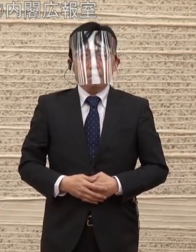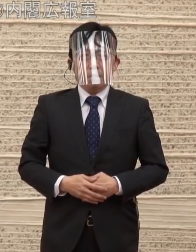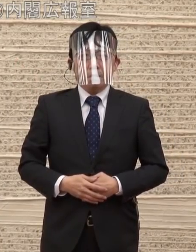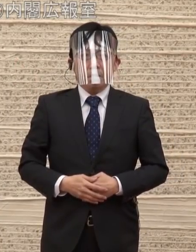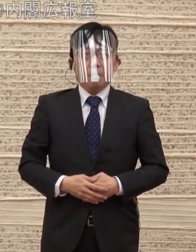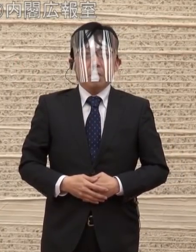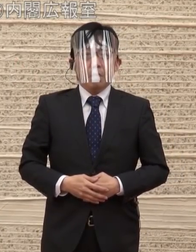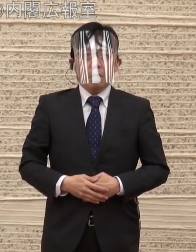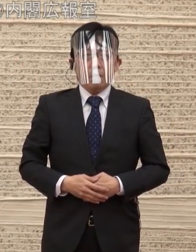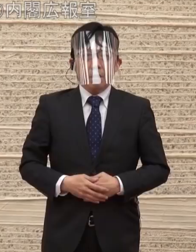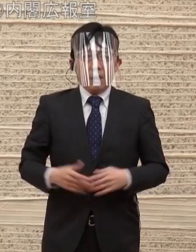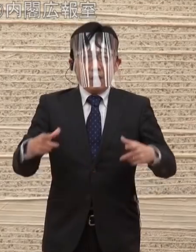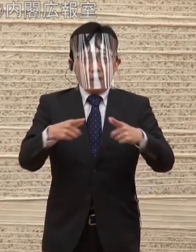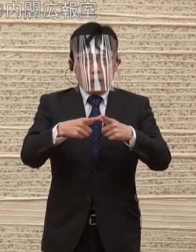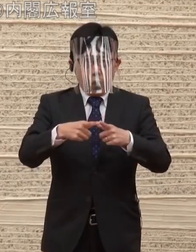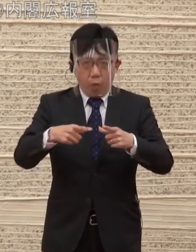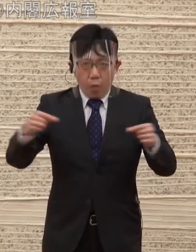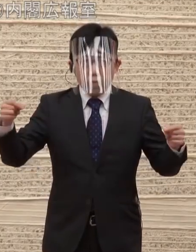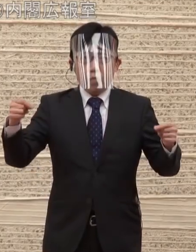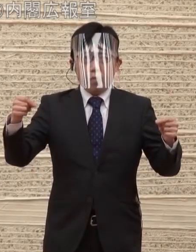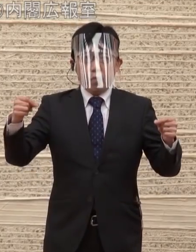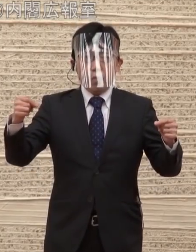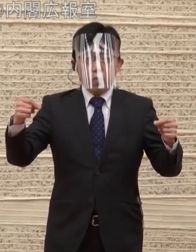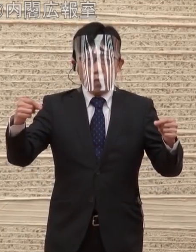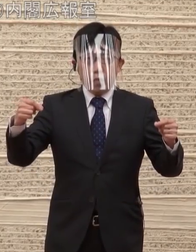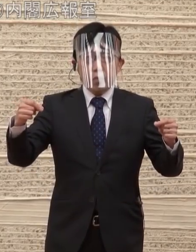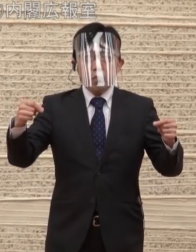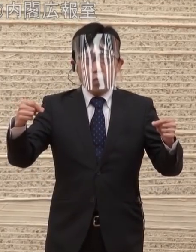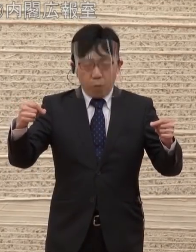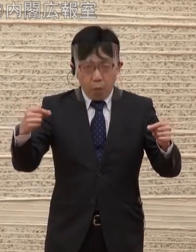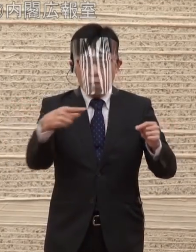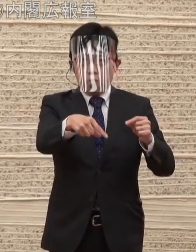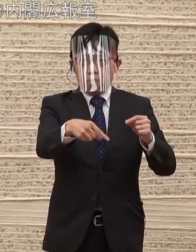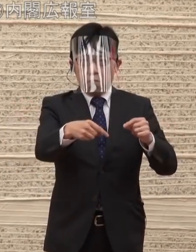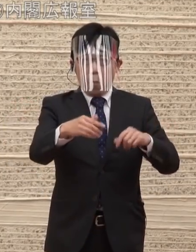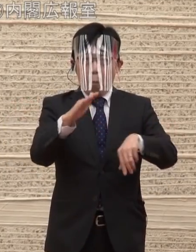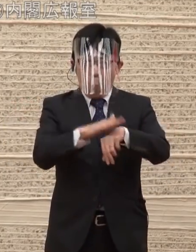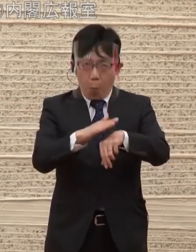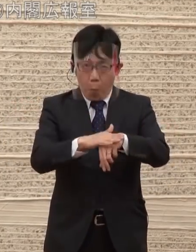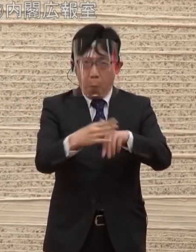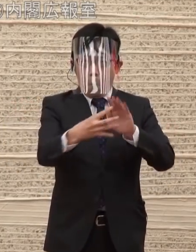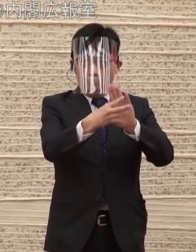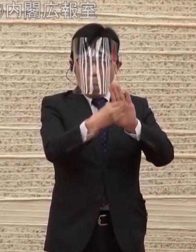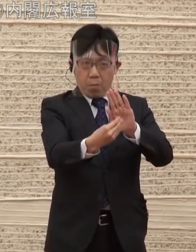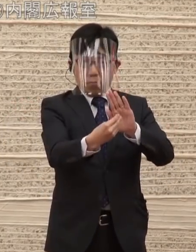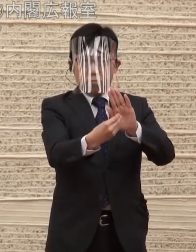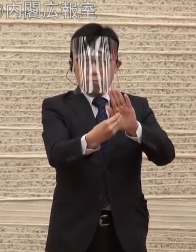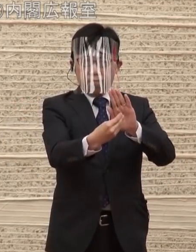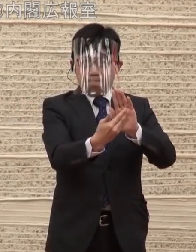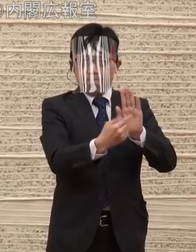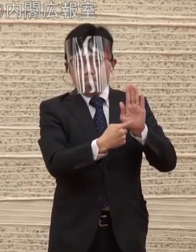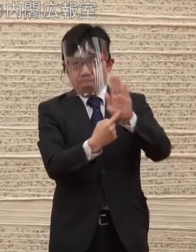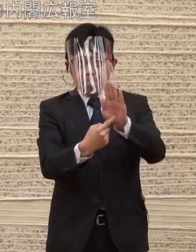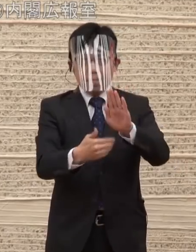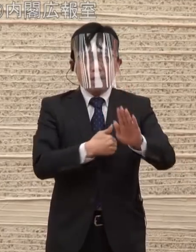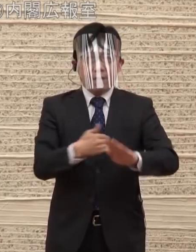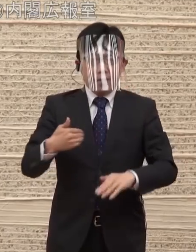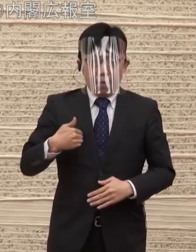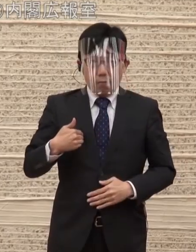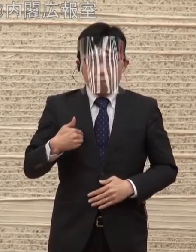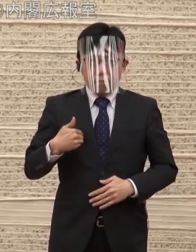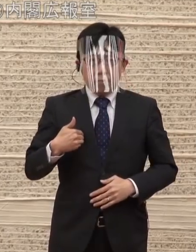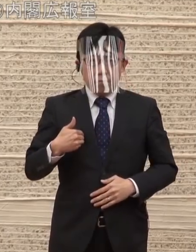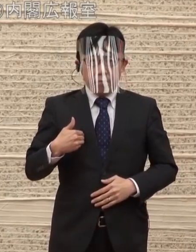日本モデルの力を示したと思います攻めたの角瓶皆様の